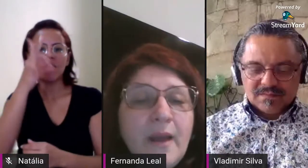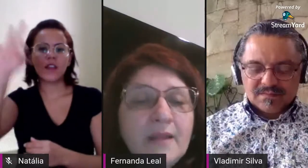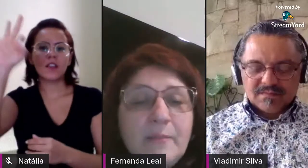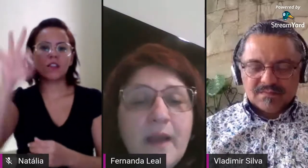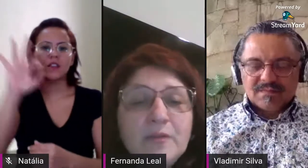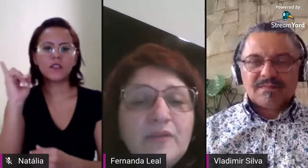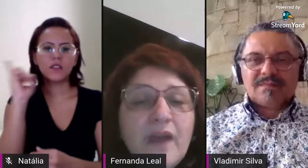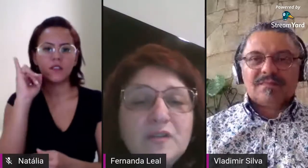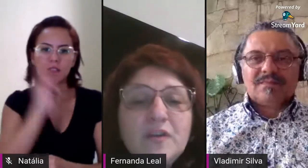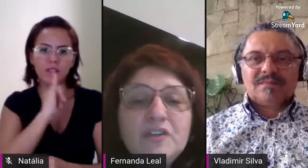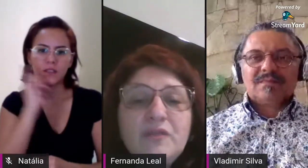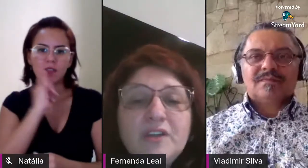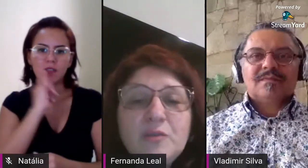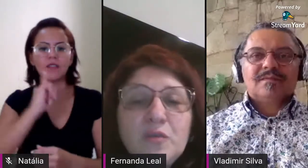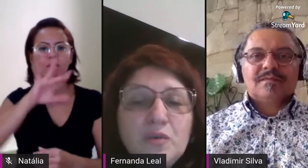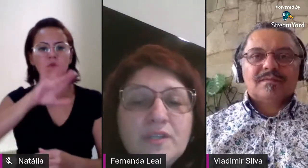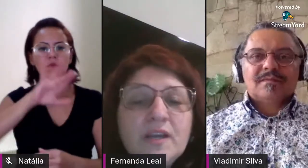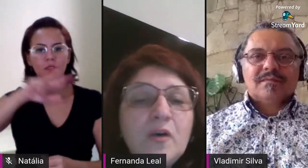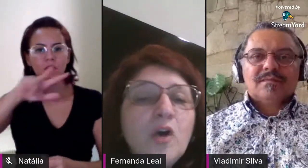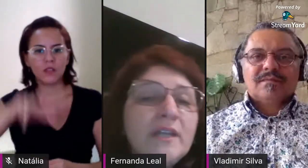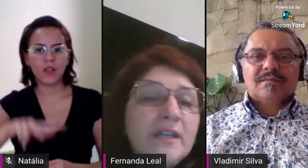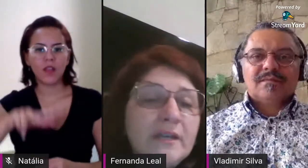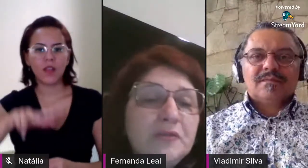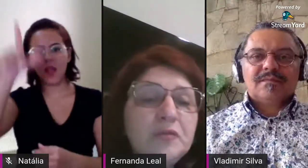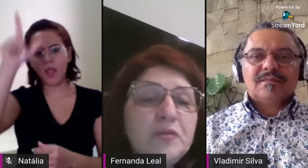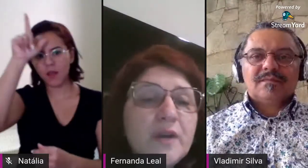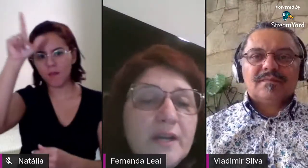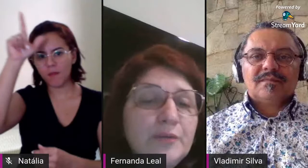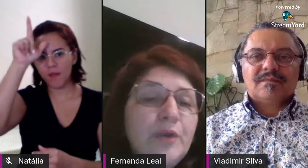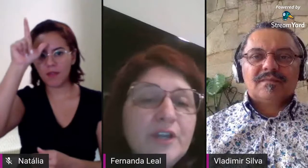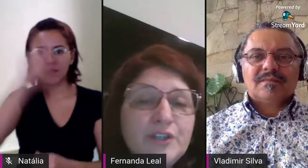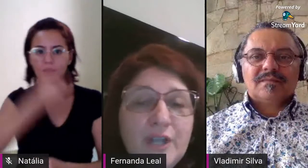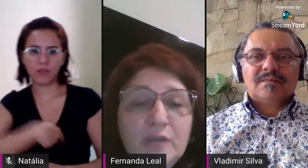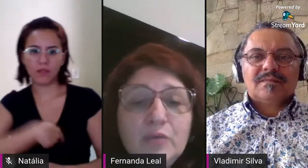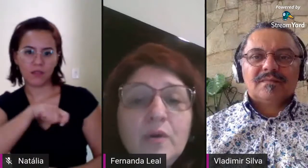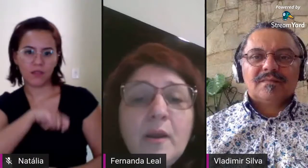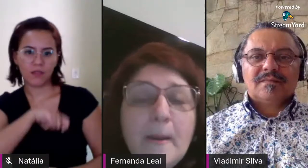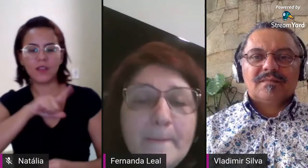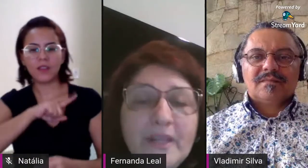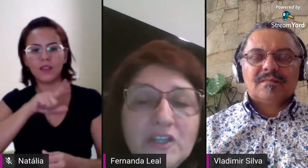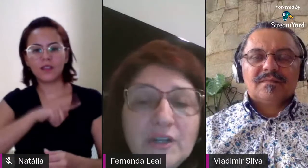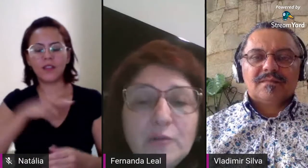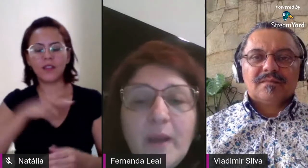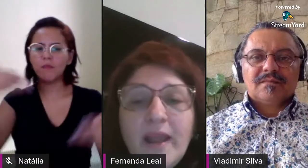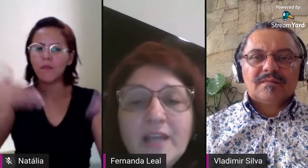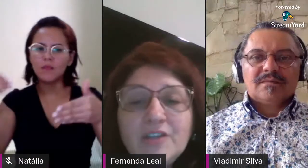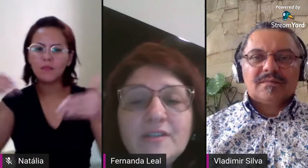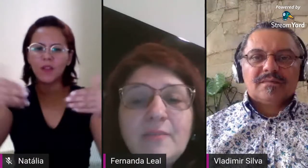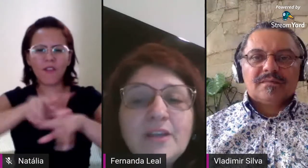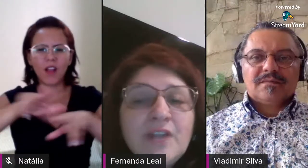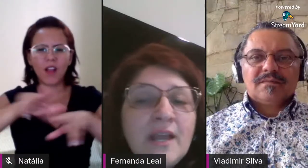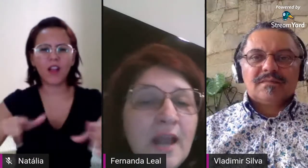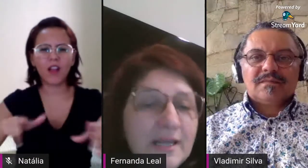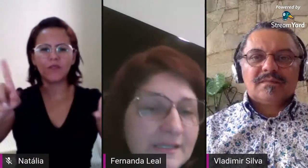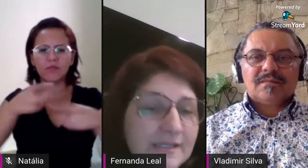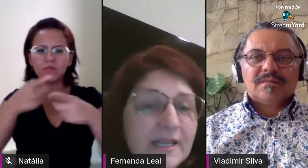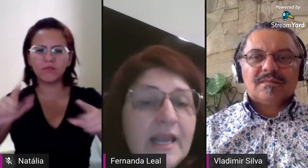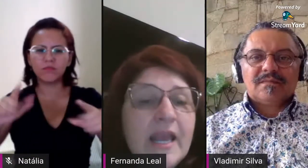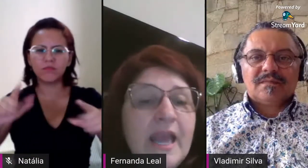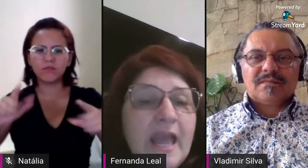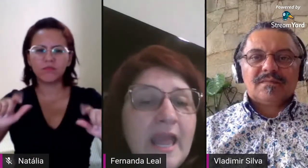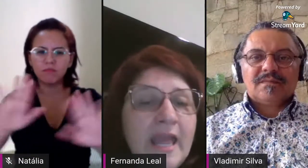Tem participado de vários festivais de música, coordenando, julgando, regendo, ministrando palestras e